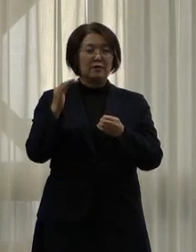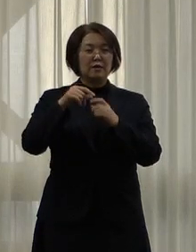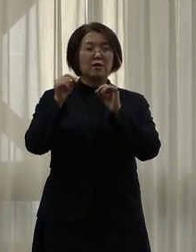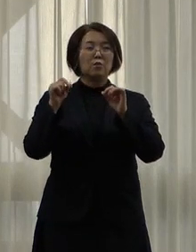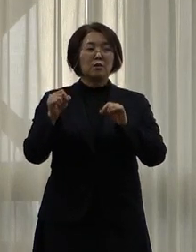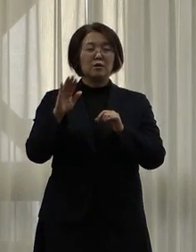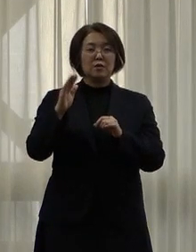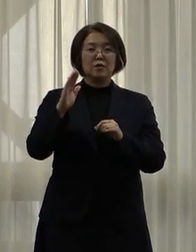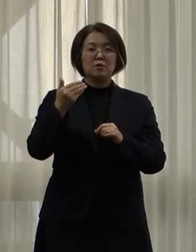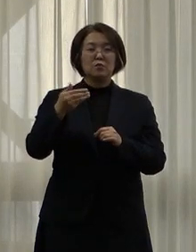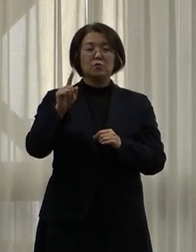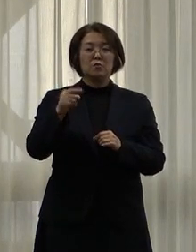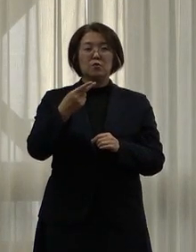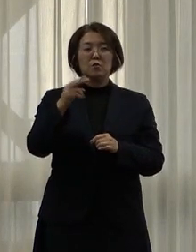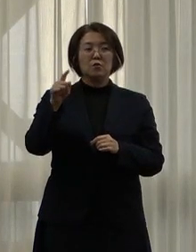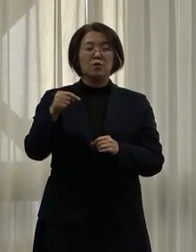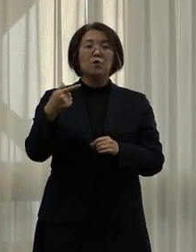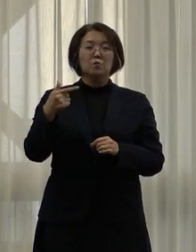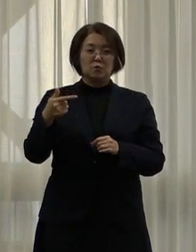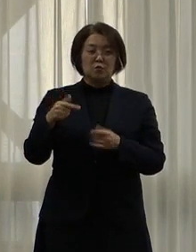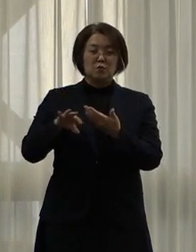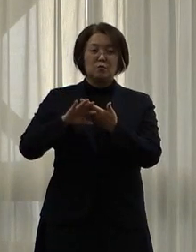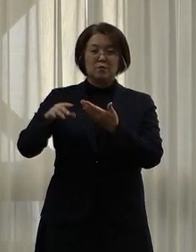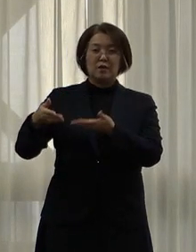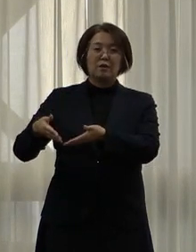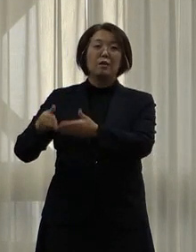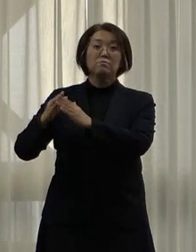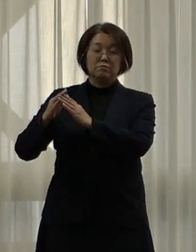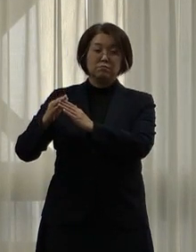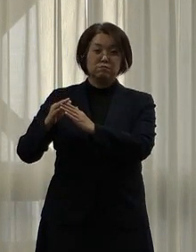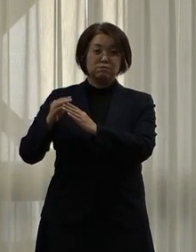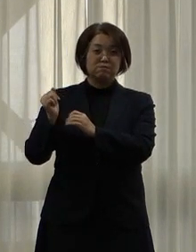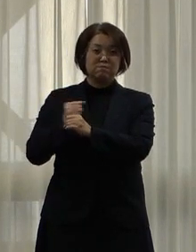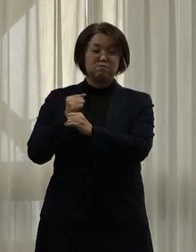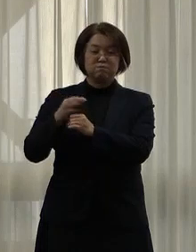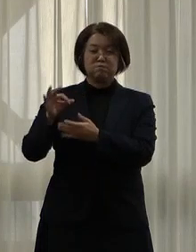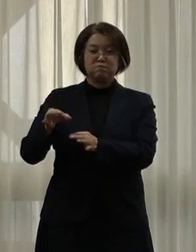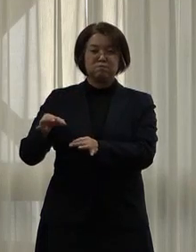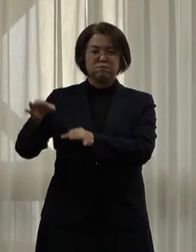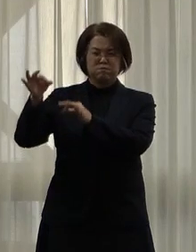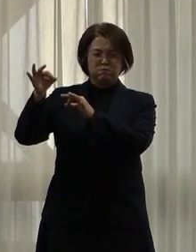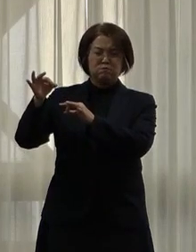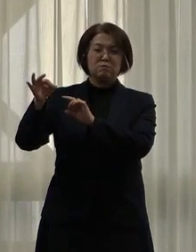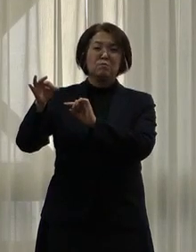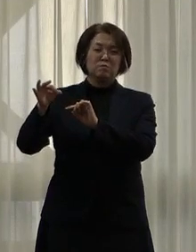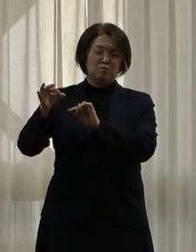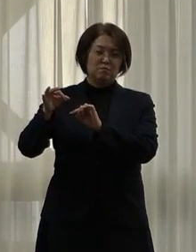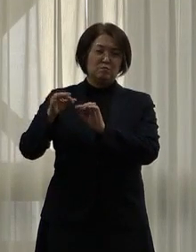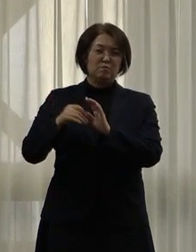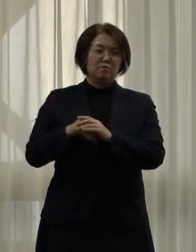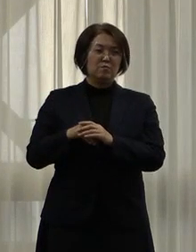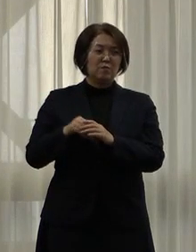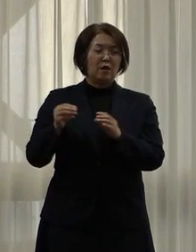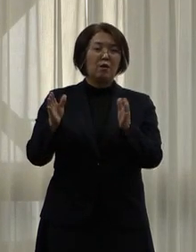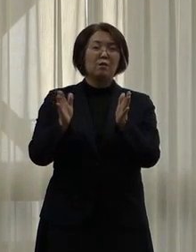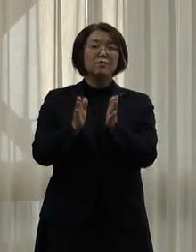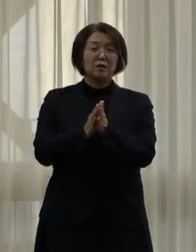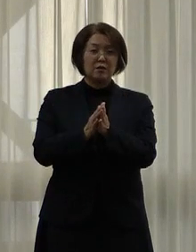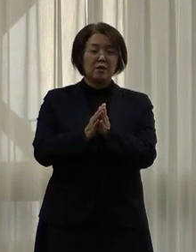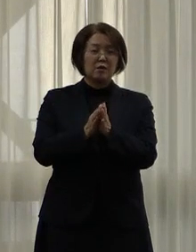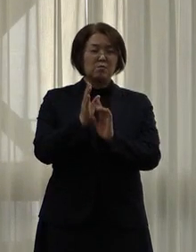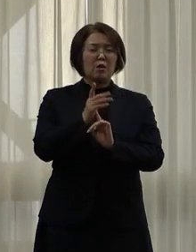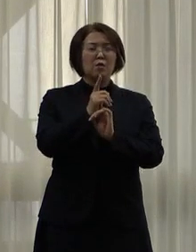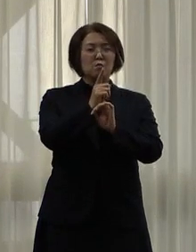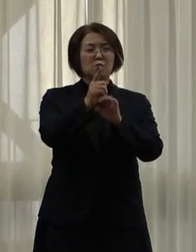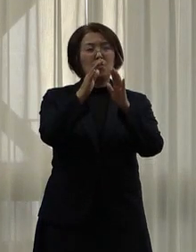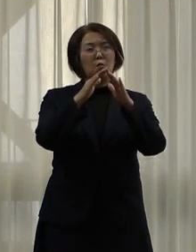ーム別館 の、 建設費、上昇という、ことになって、それと合わせて武道館の方も